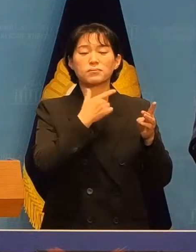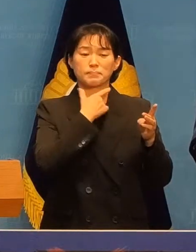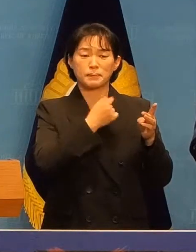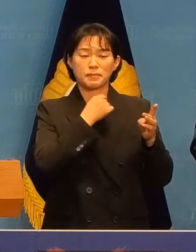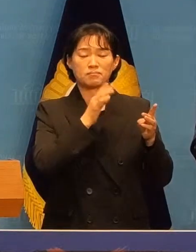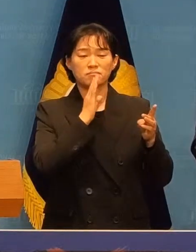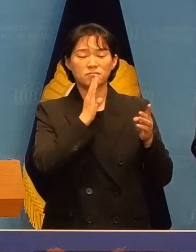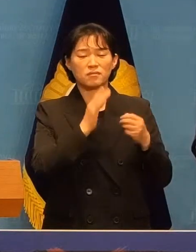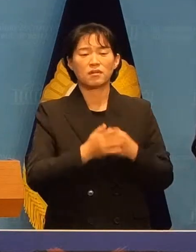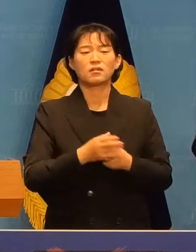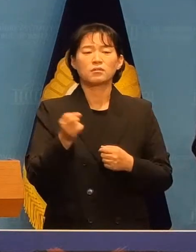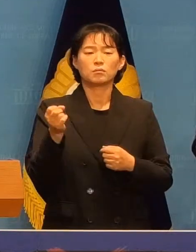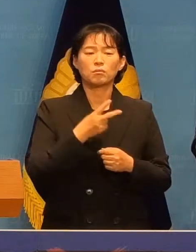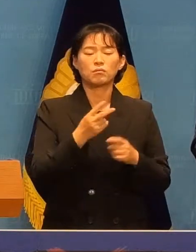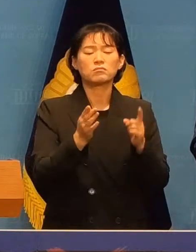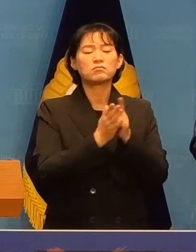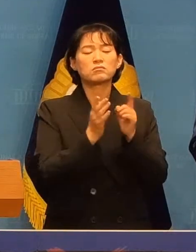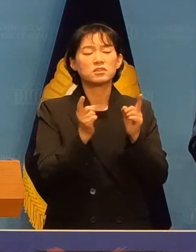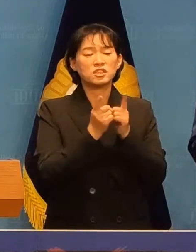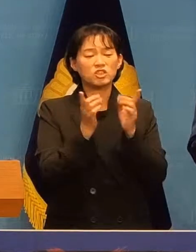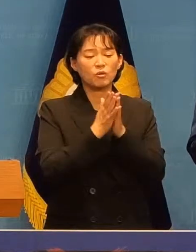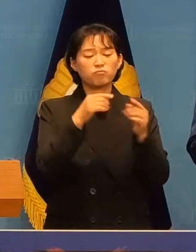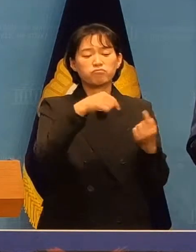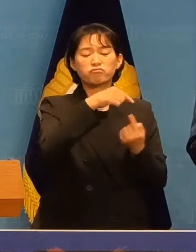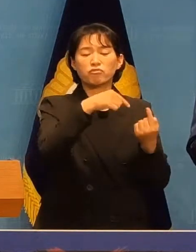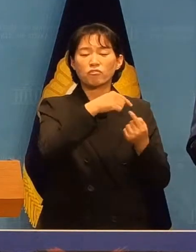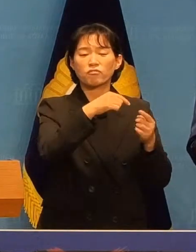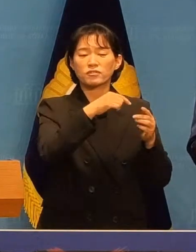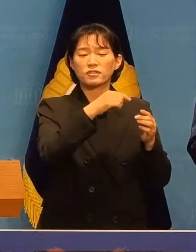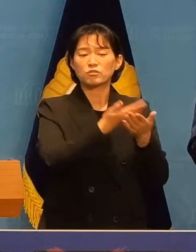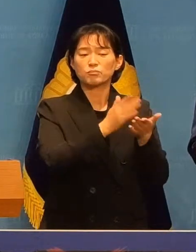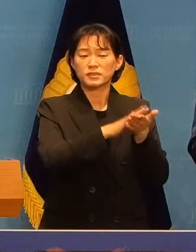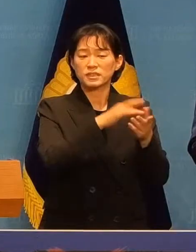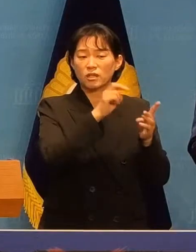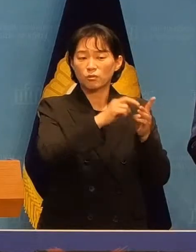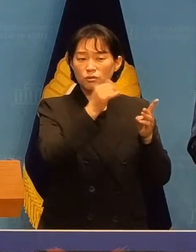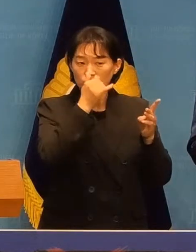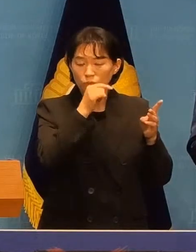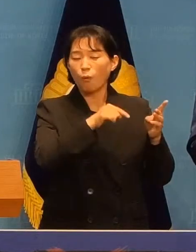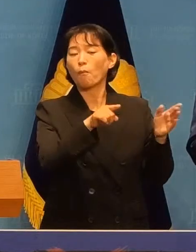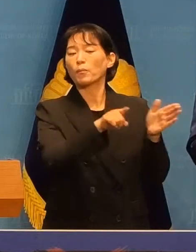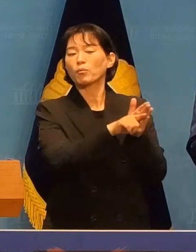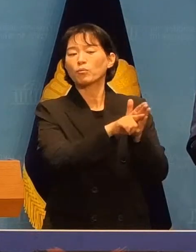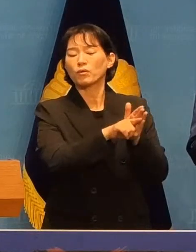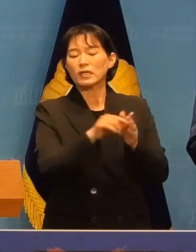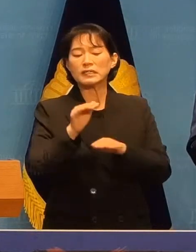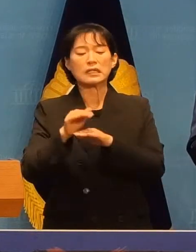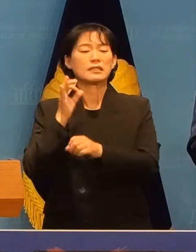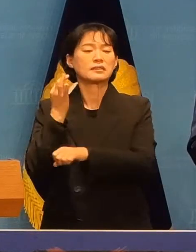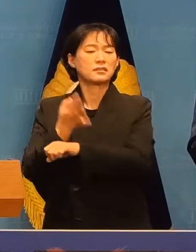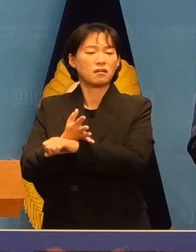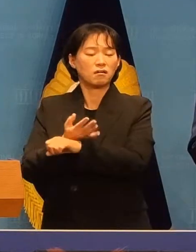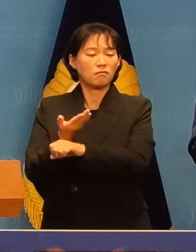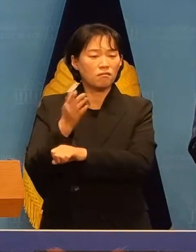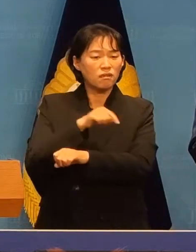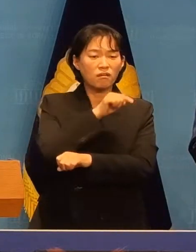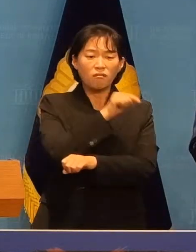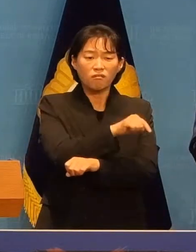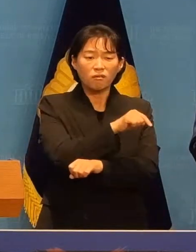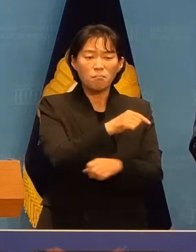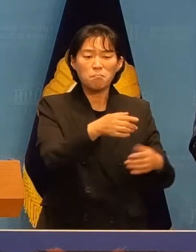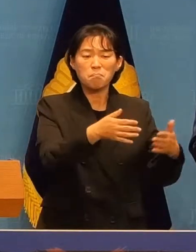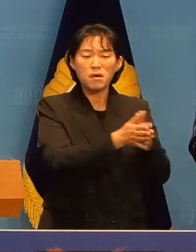그 직영 서비스 센터를 믿고 차를 또 구입하고 있죠. 그런데 이 직영 서비스 센터를 없애겠다는